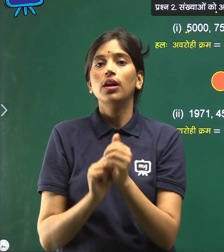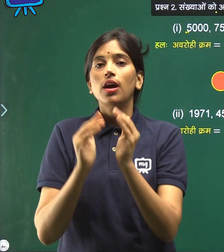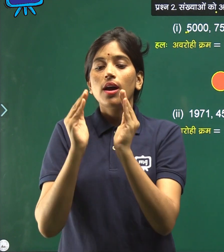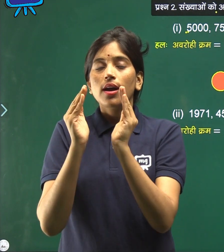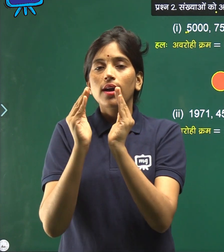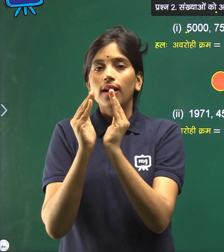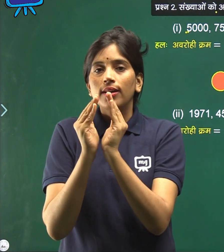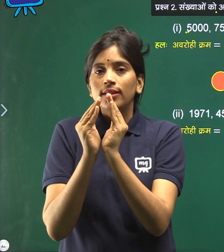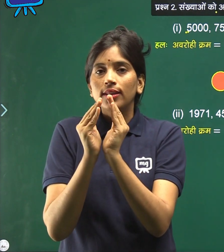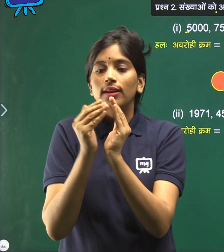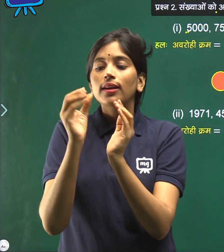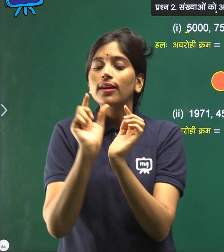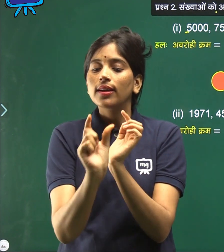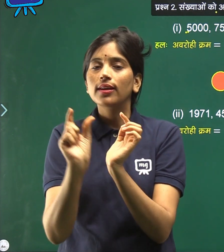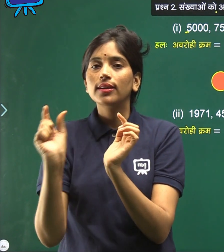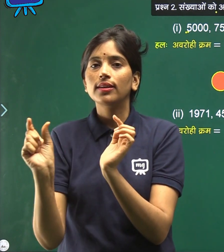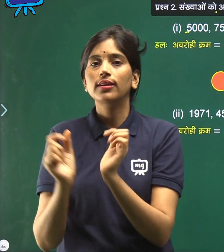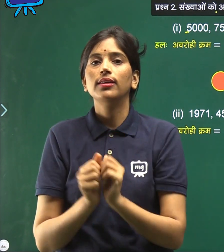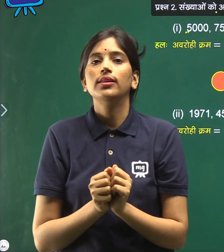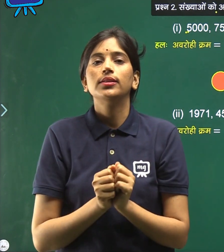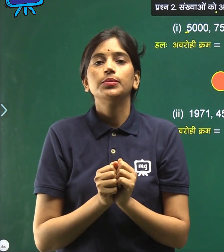घटते क्रम यानी